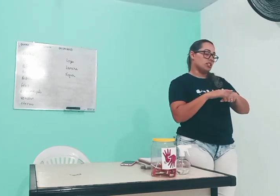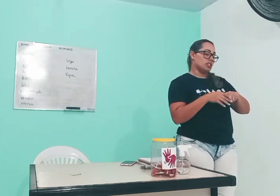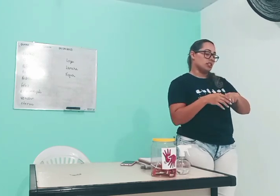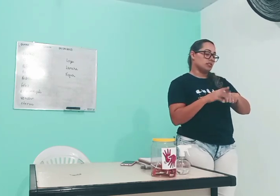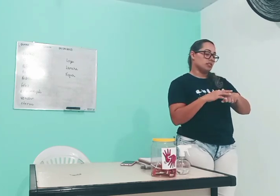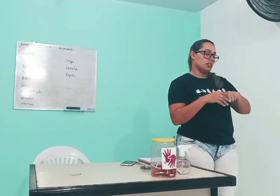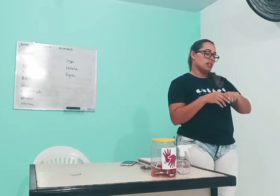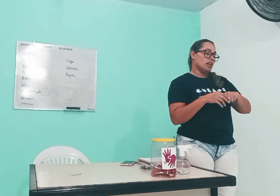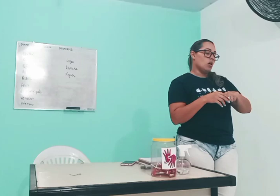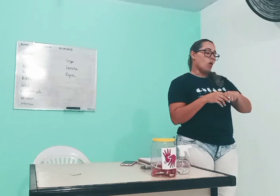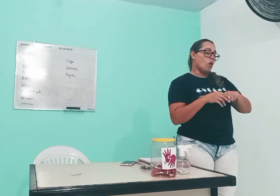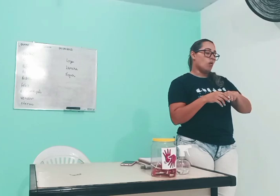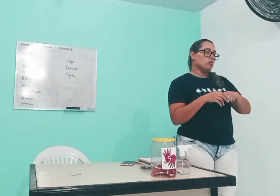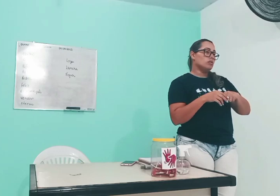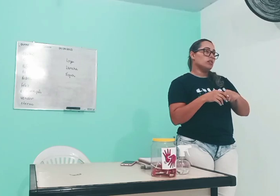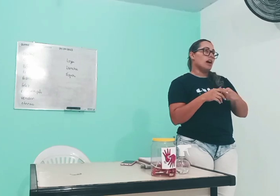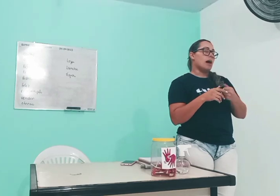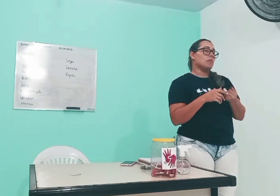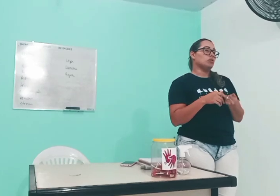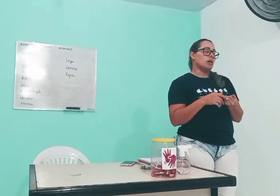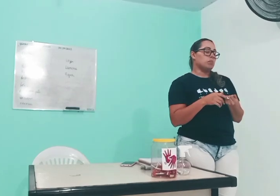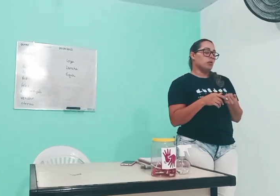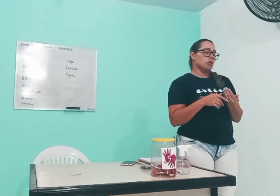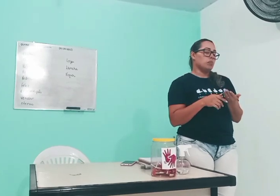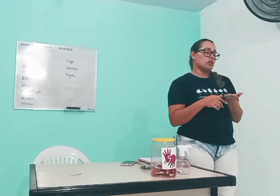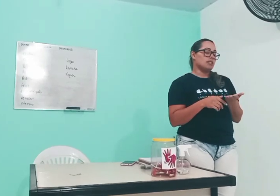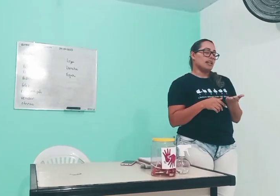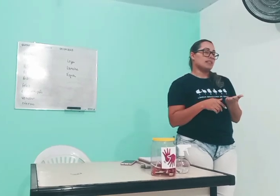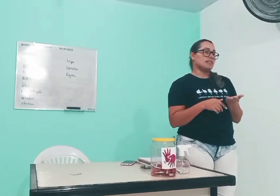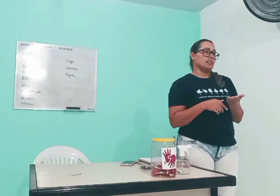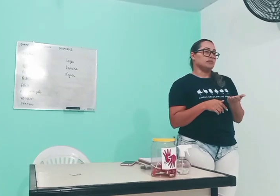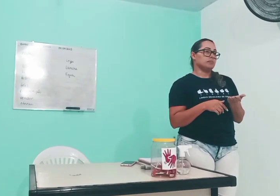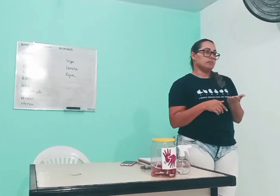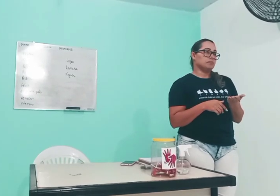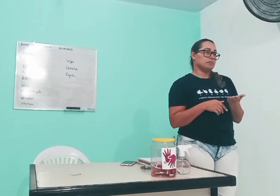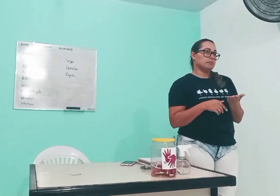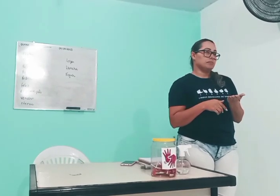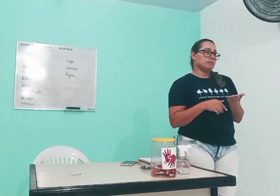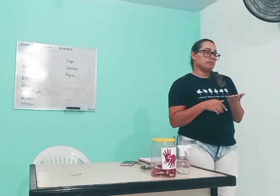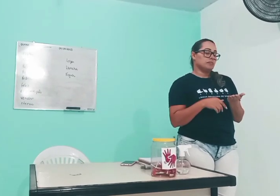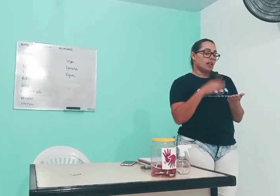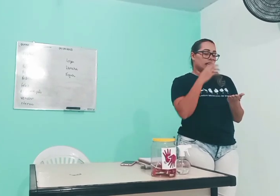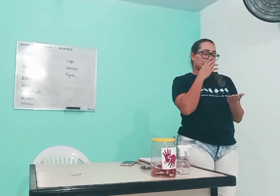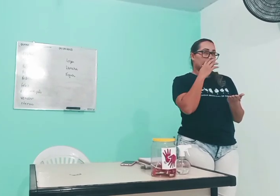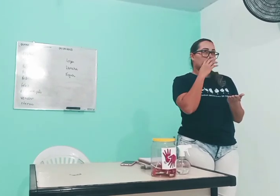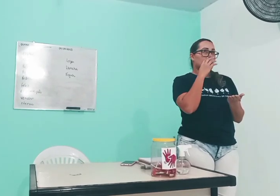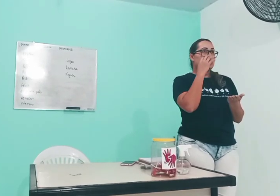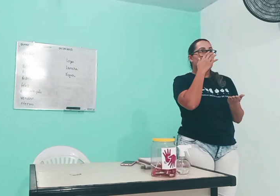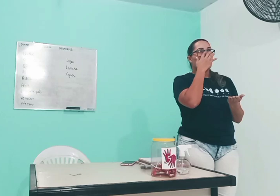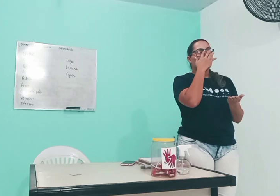fechadinha. Ou a mão de apoio pode ser assim. Que nem um